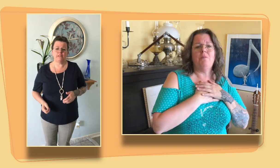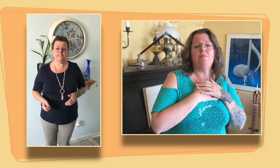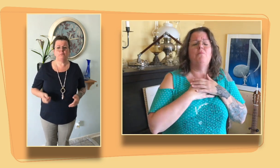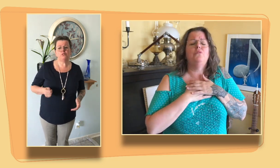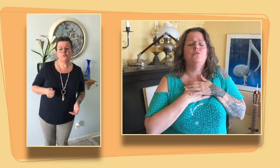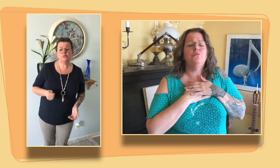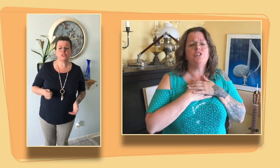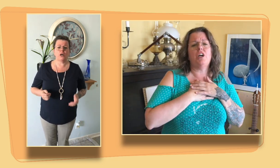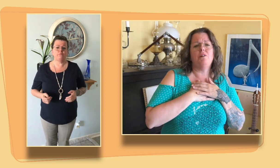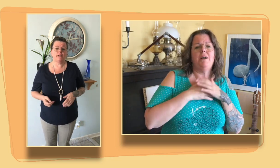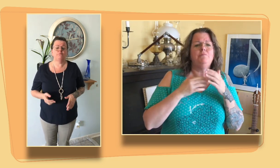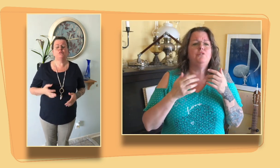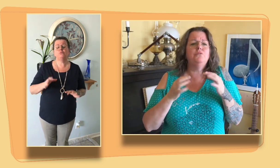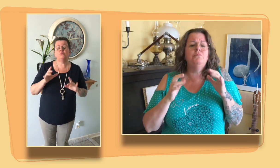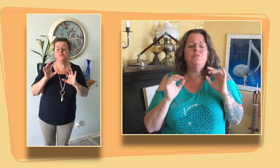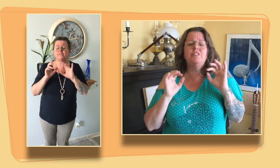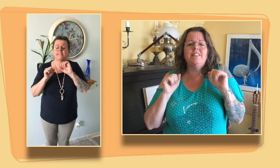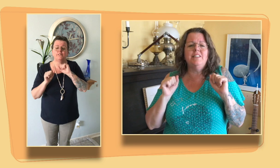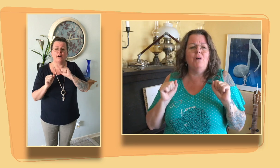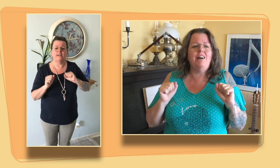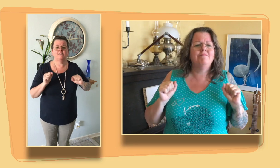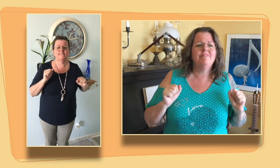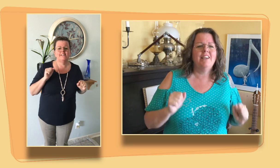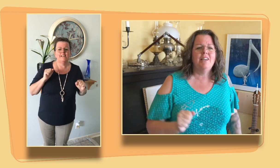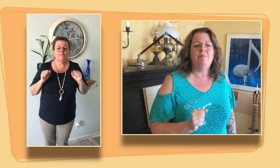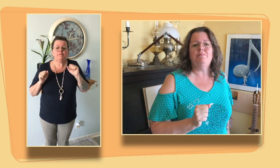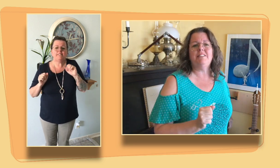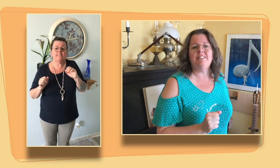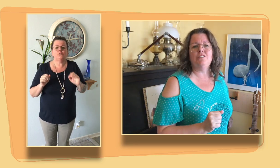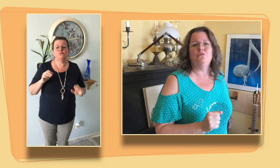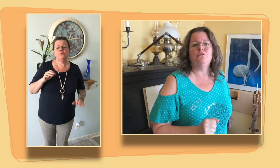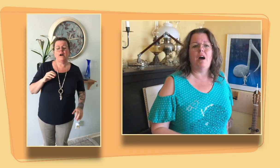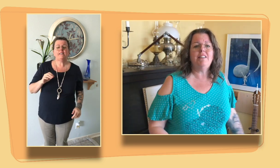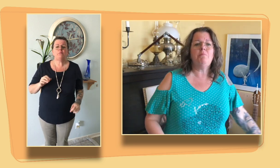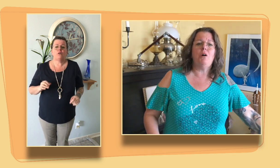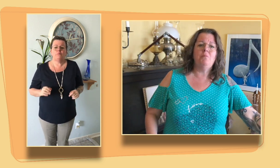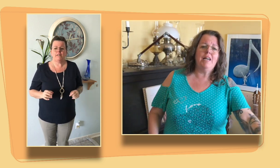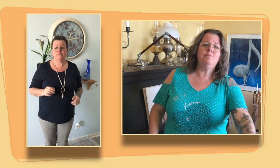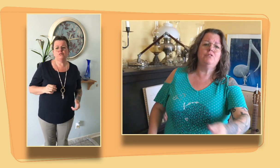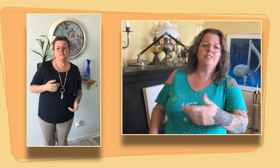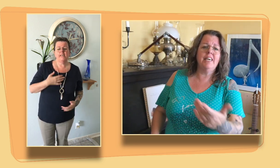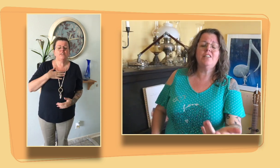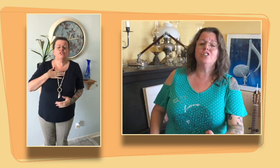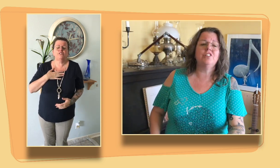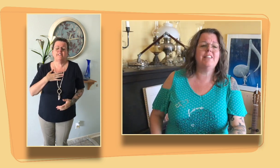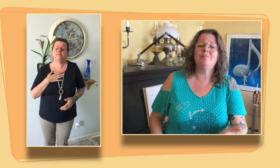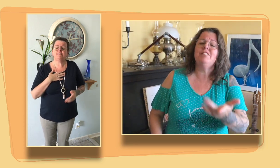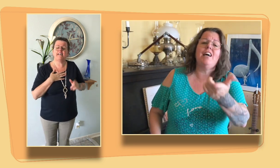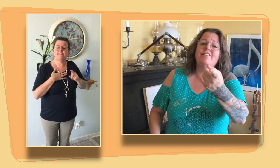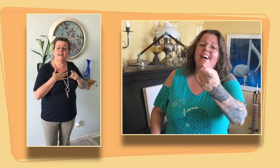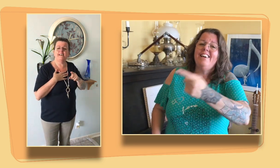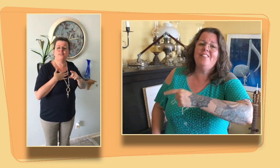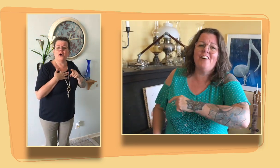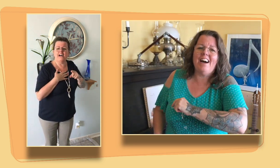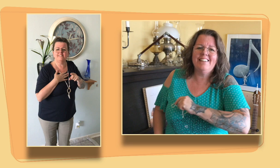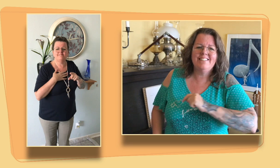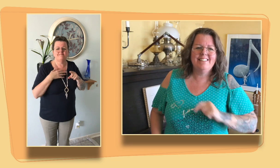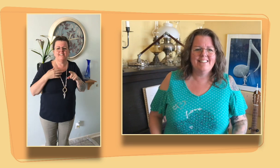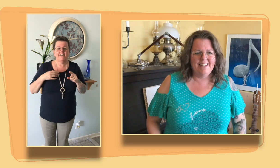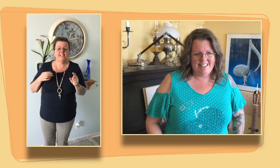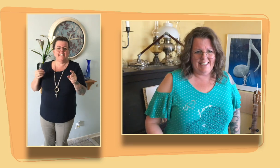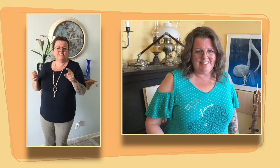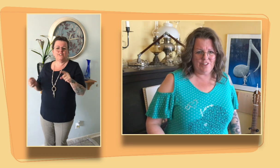ces emblèmes, me touche quand même du bout de ses doigts. Même si tu as des problèmes, tu sais que je t'aime, ça